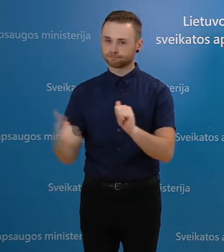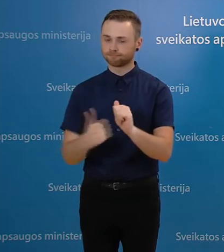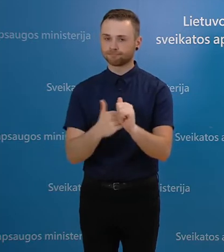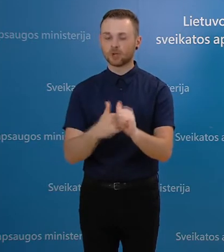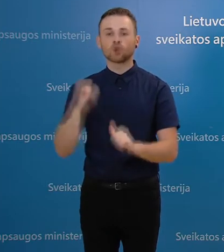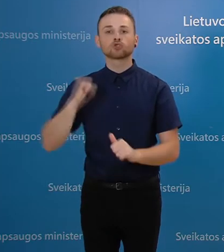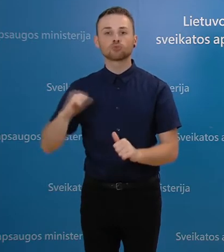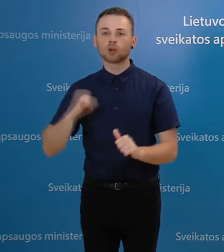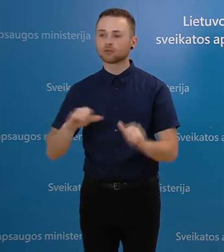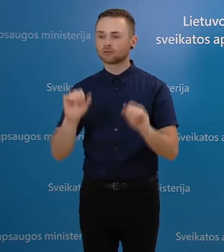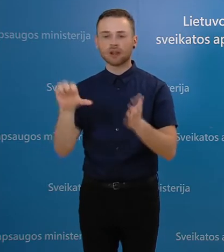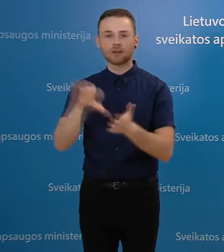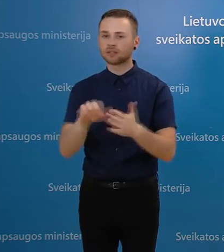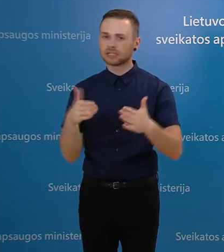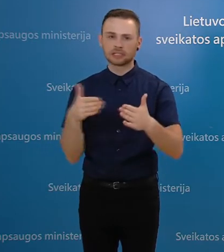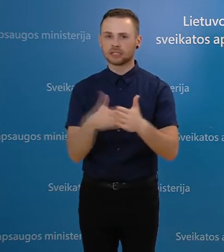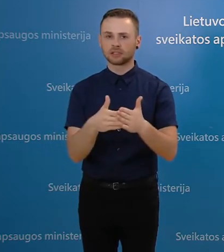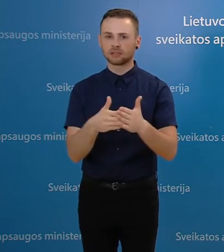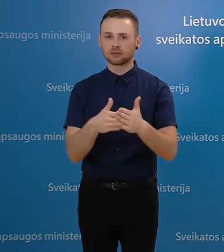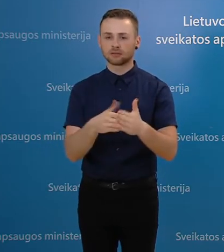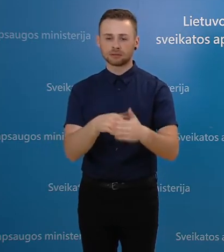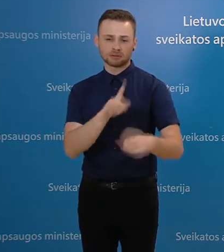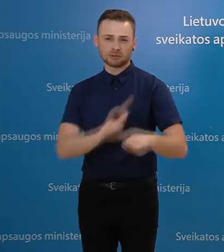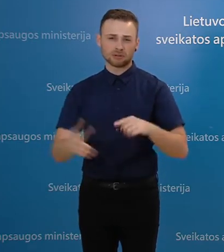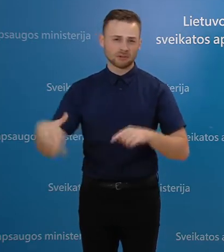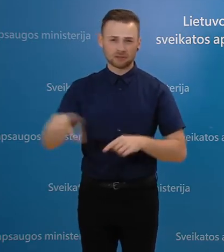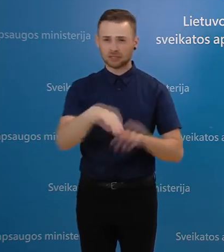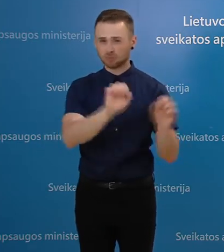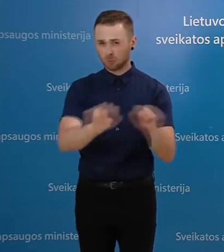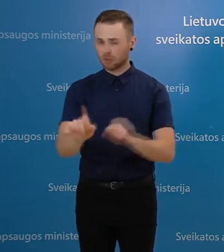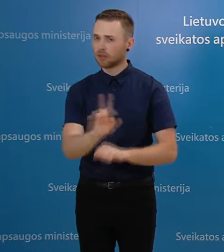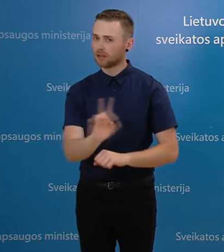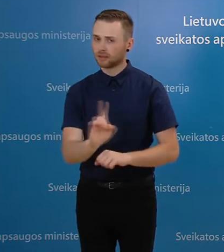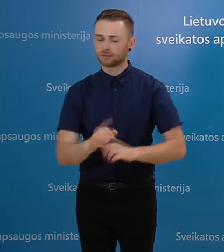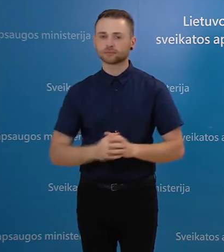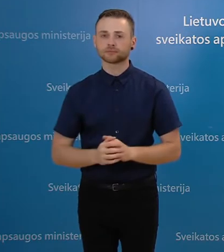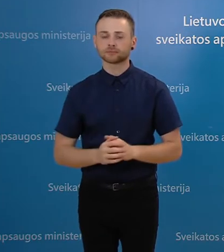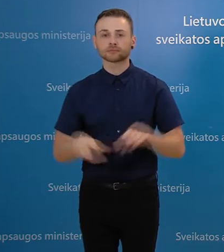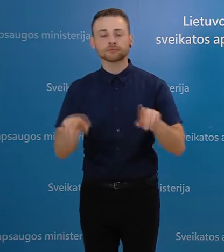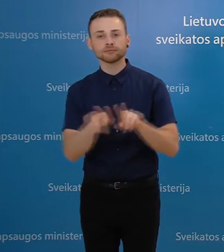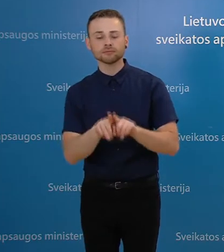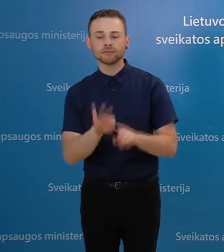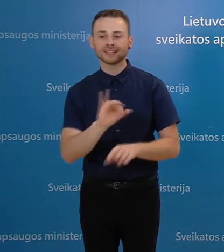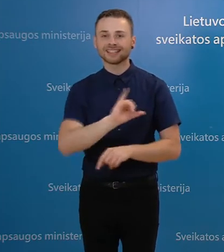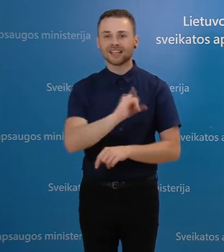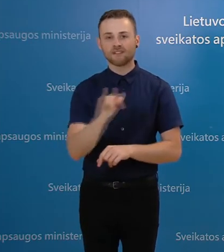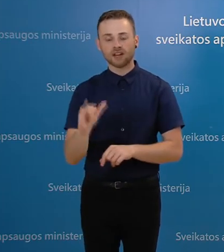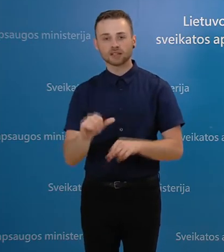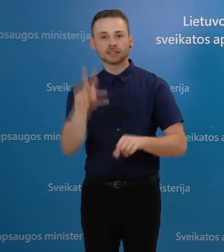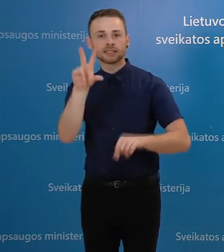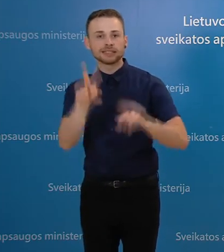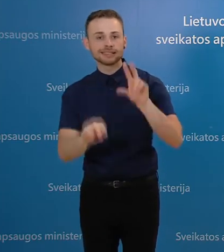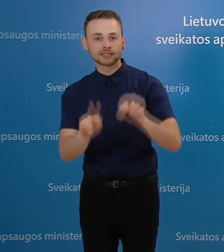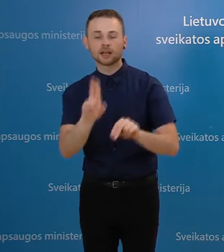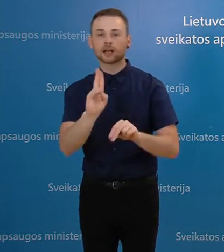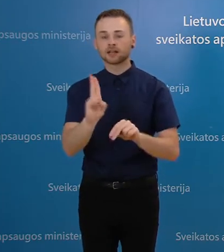kad dalyvautų tie, kurie, be kurių šventė negali įvykti, taip pat, kad joje įvertinti riziką dėl dalyvavimo lėtinėmis ligomis